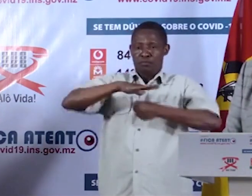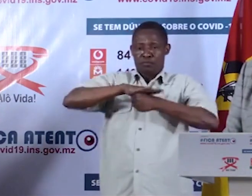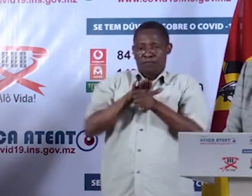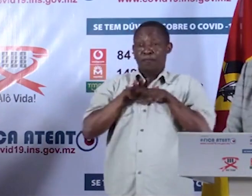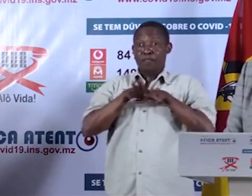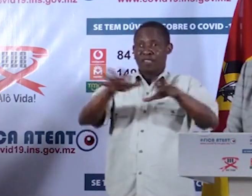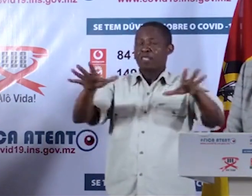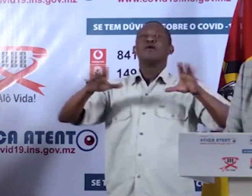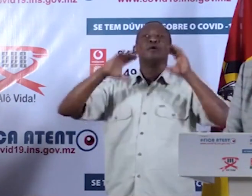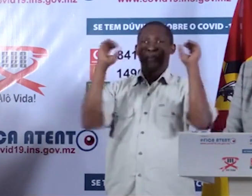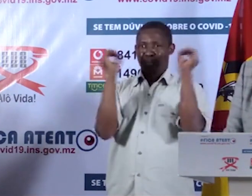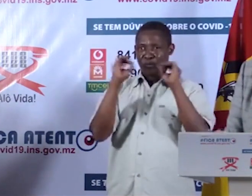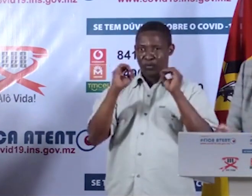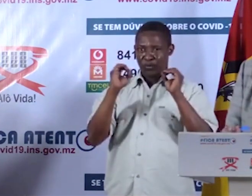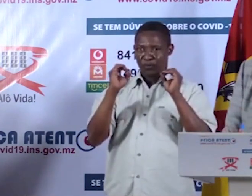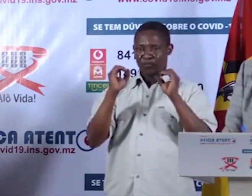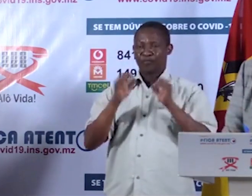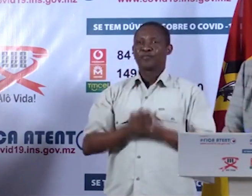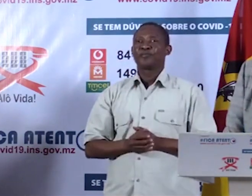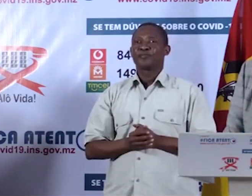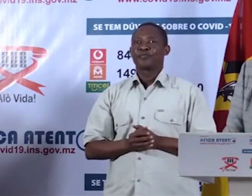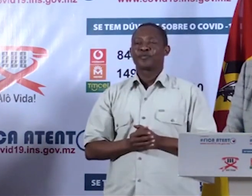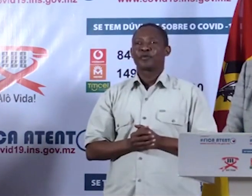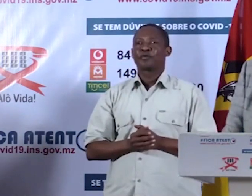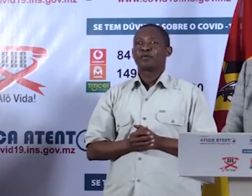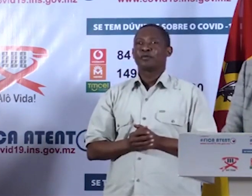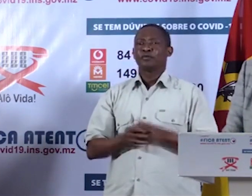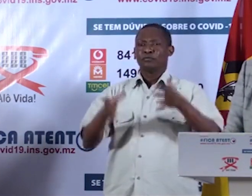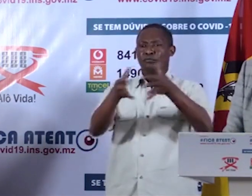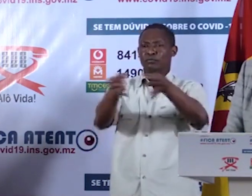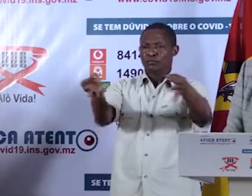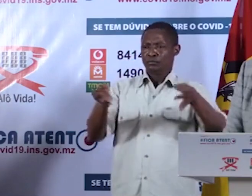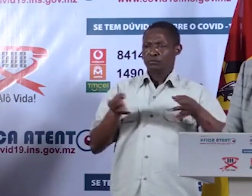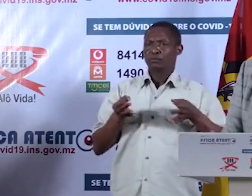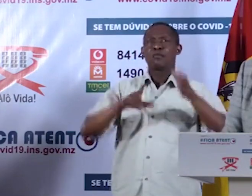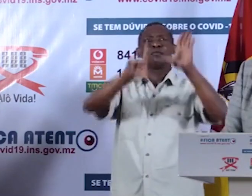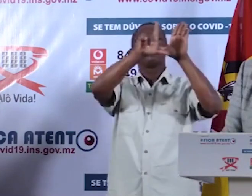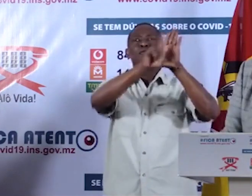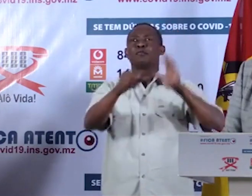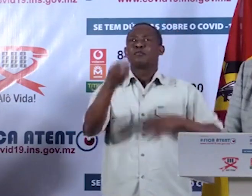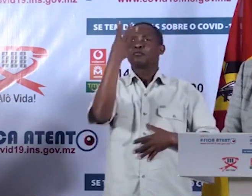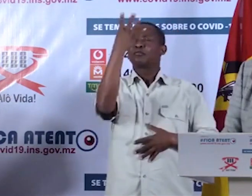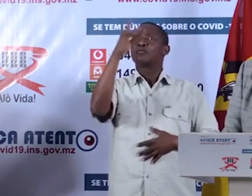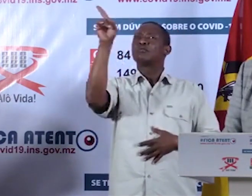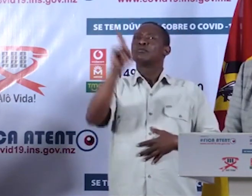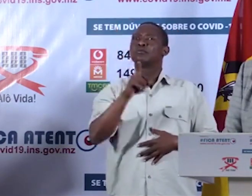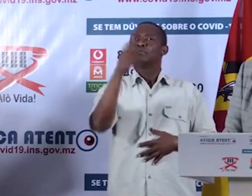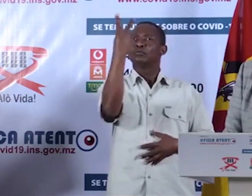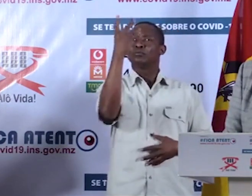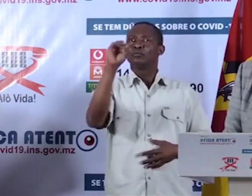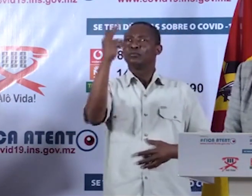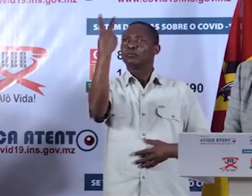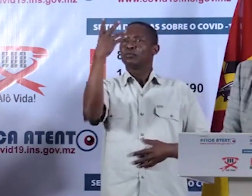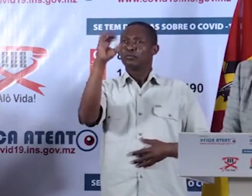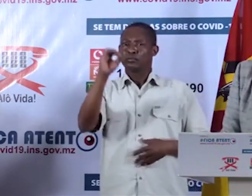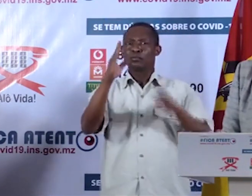balanço de meio termo da implementação da Lei 4/2020, que prorroga o estado de emergência até o